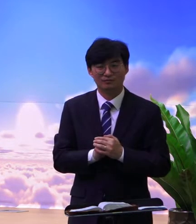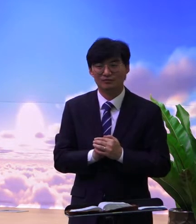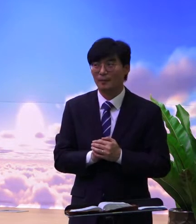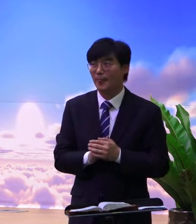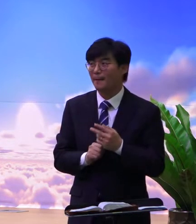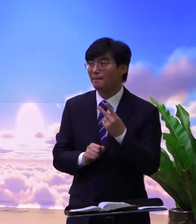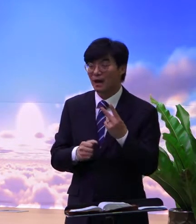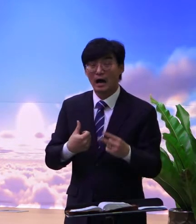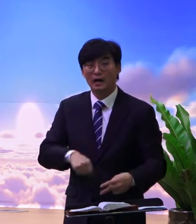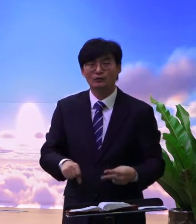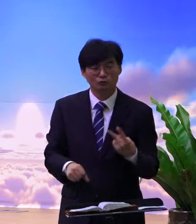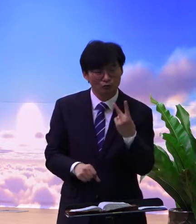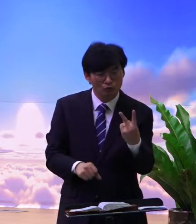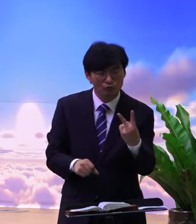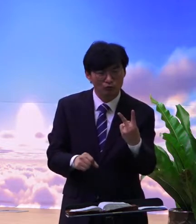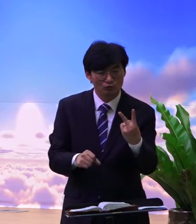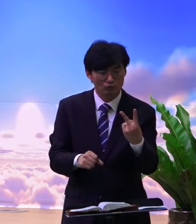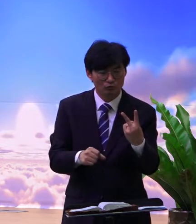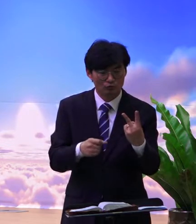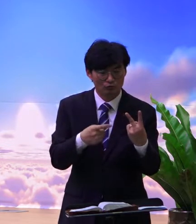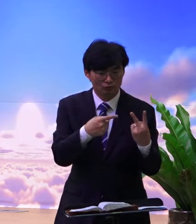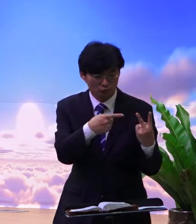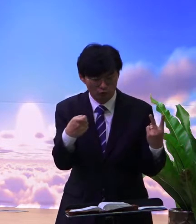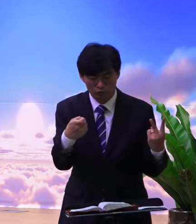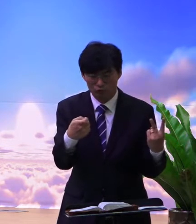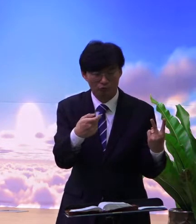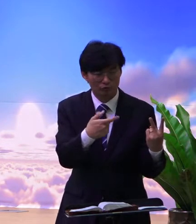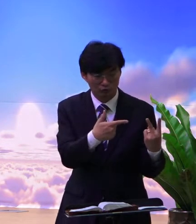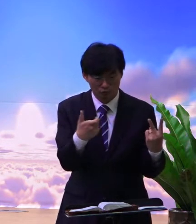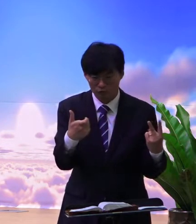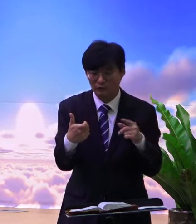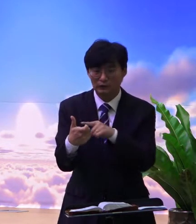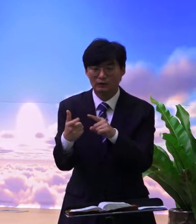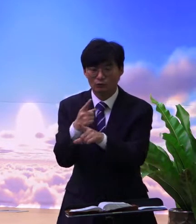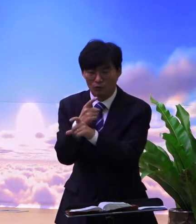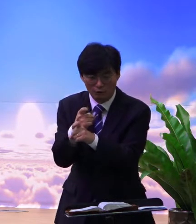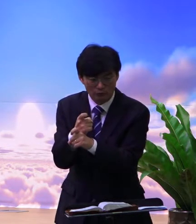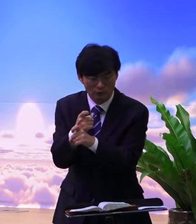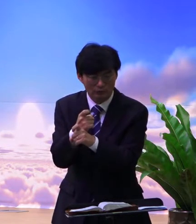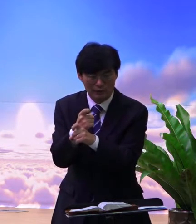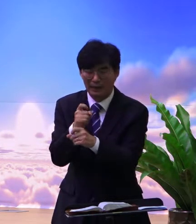두 아들 총살한 원수를 사랑하는 마음 주셨으니 감사합니다.